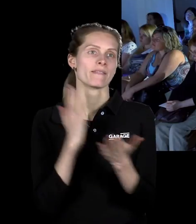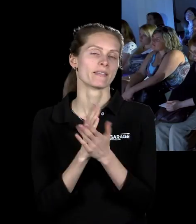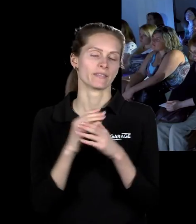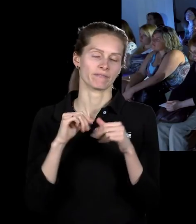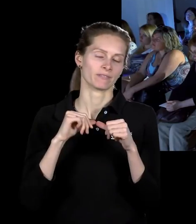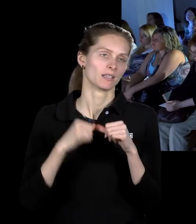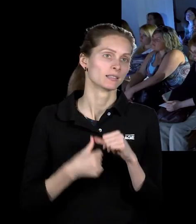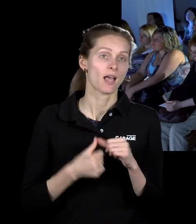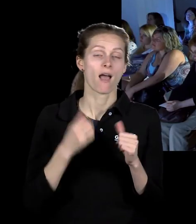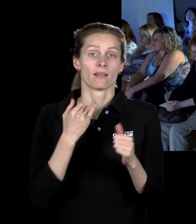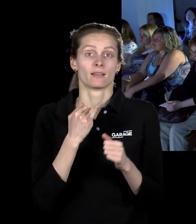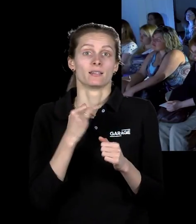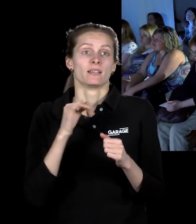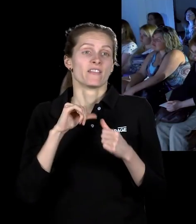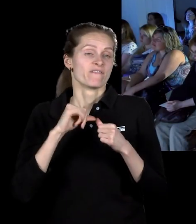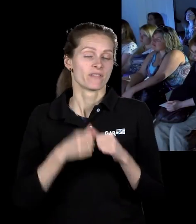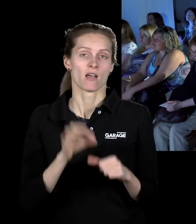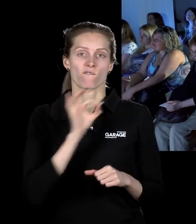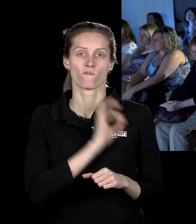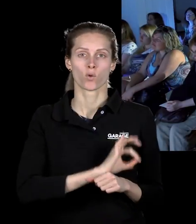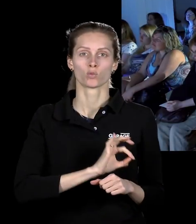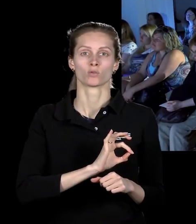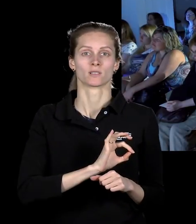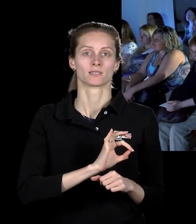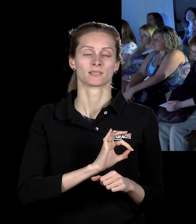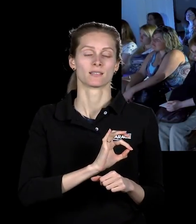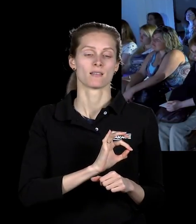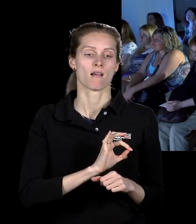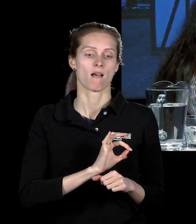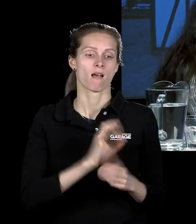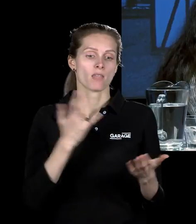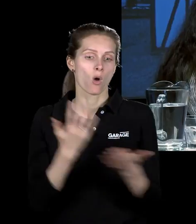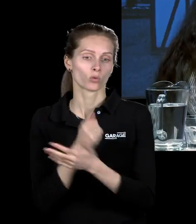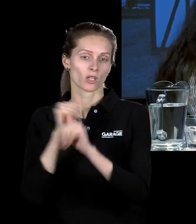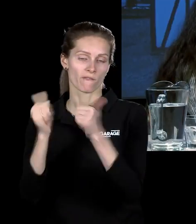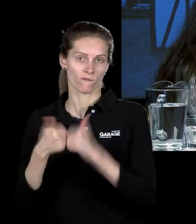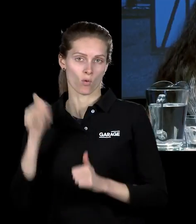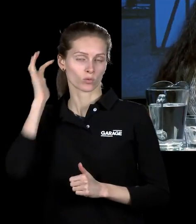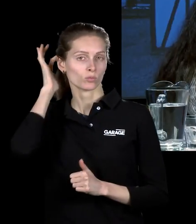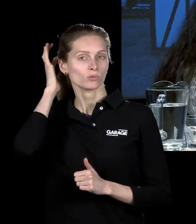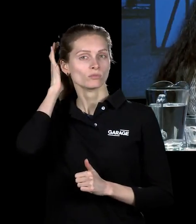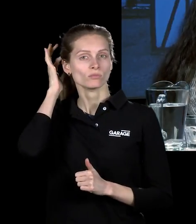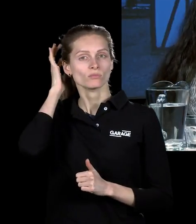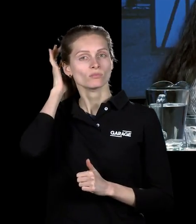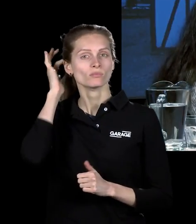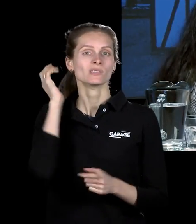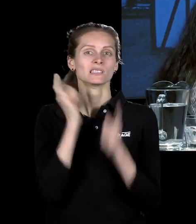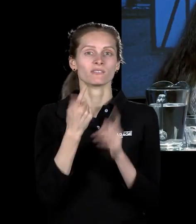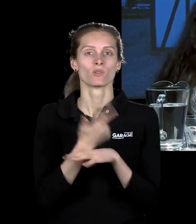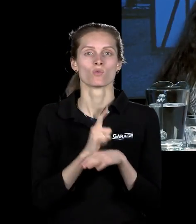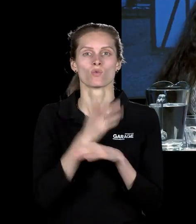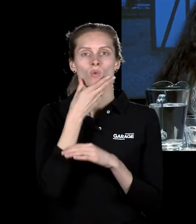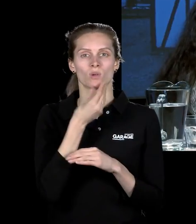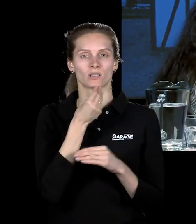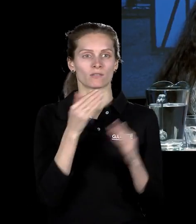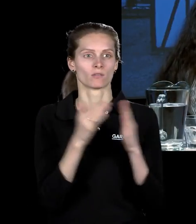была функциональна, которая всегда функция определяла форму инженерным сооружением. Это очень красивые, действительно очень красивые домики, которые у них